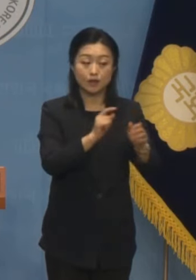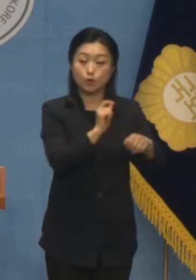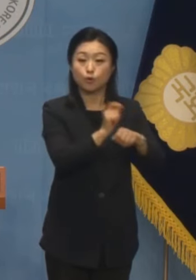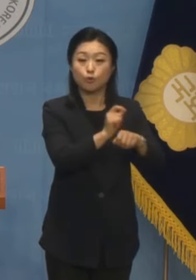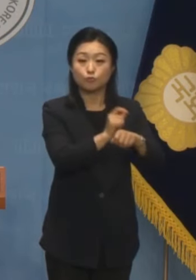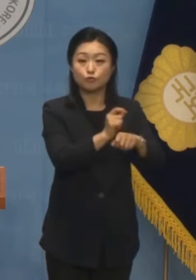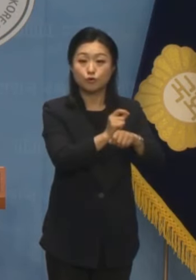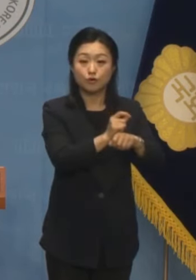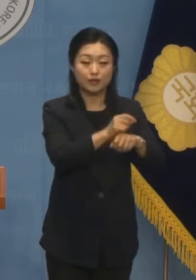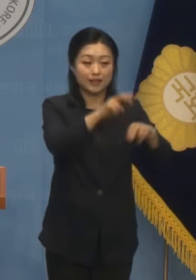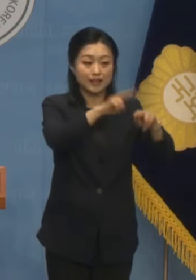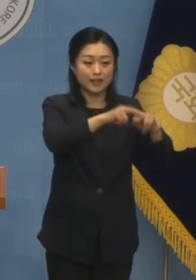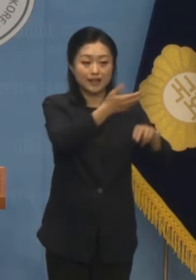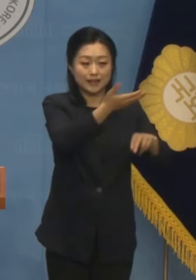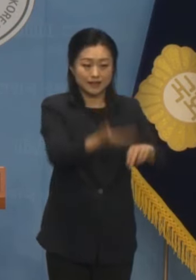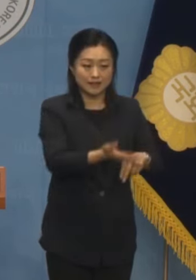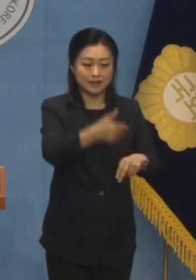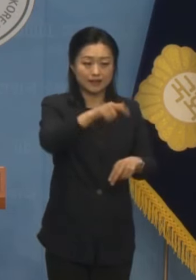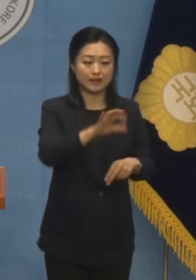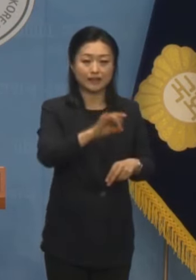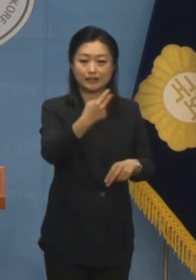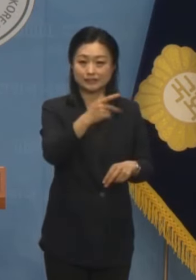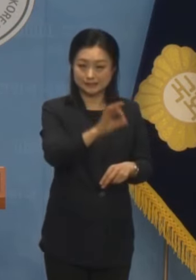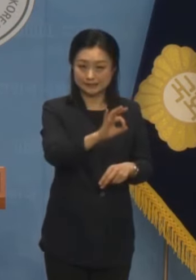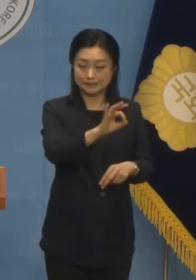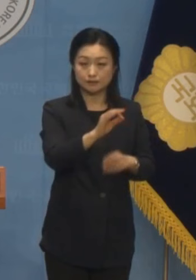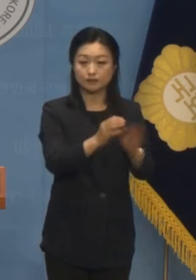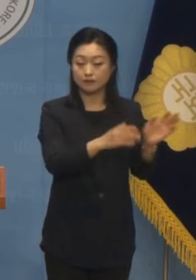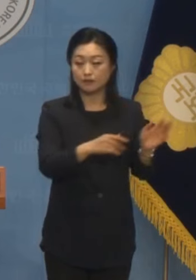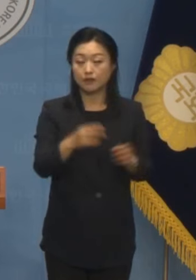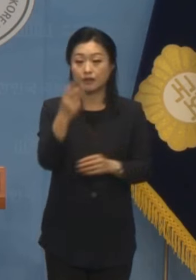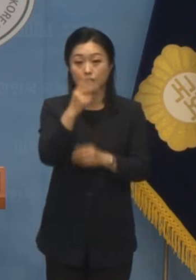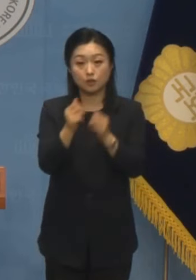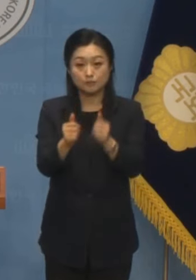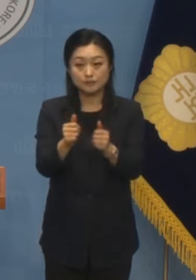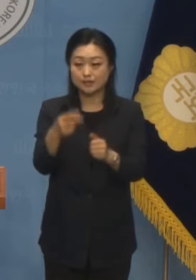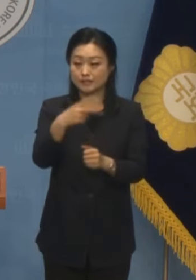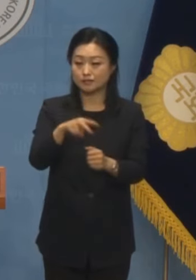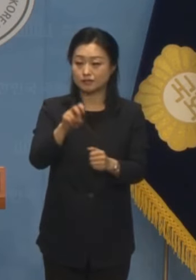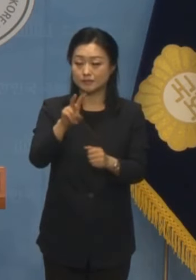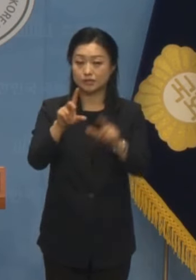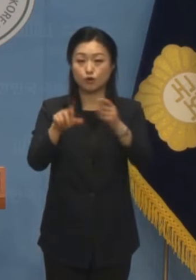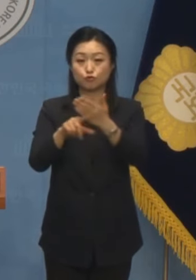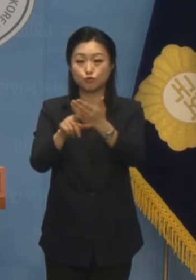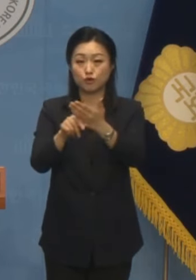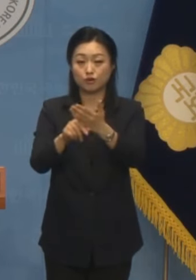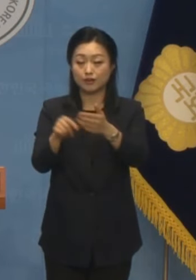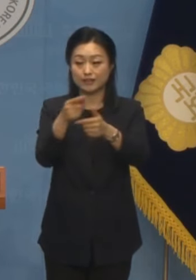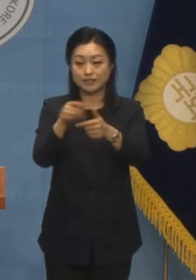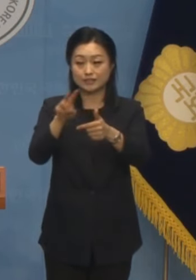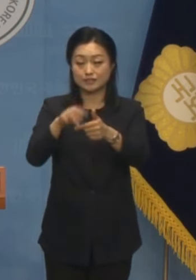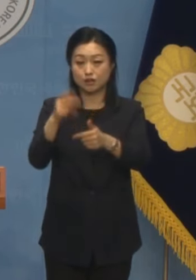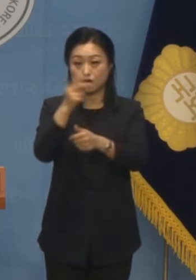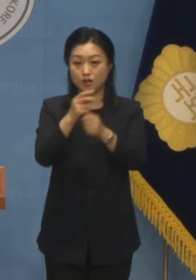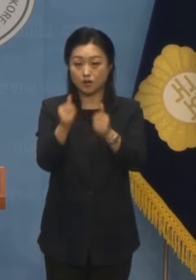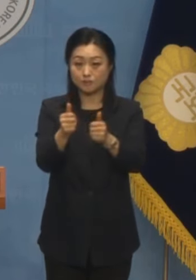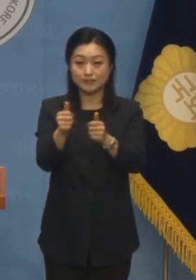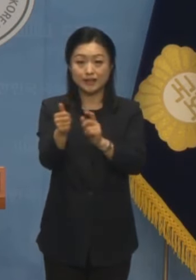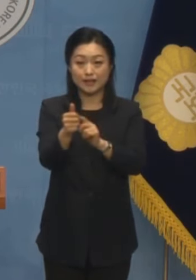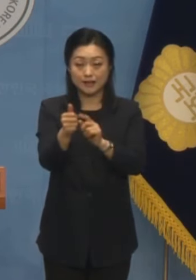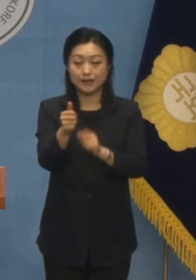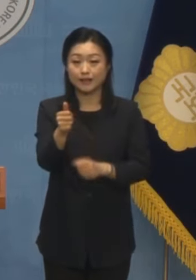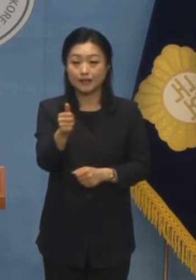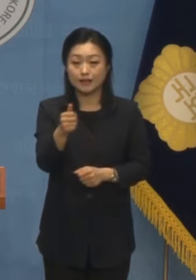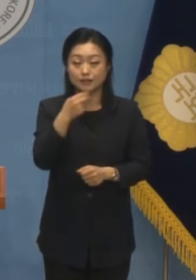공무원은 강등 처분이 되었습니다. 그러나 검찰은 2022년 9월 인천지방검찰청 검사의